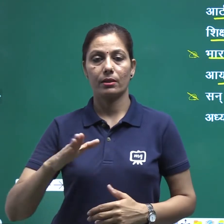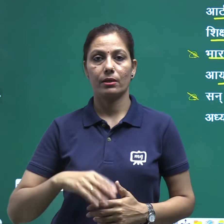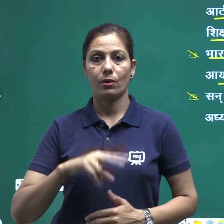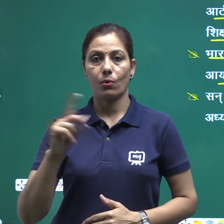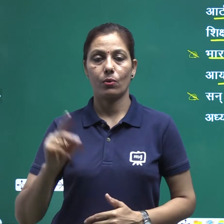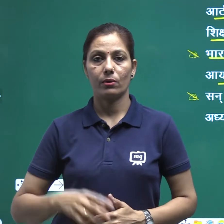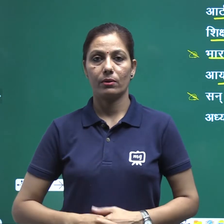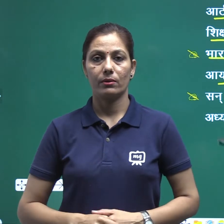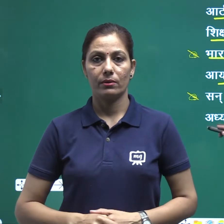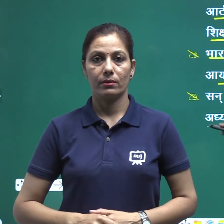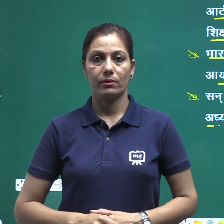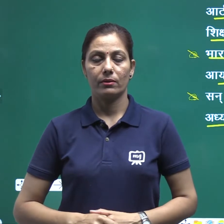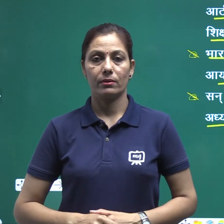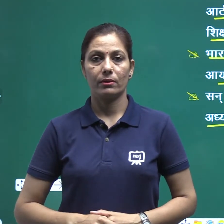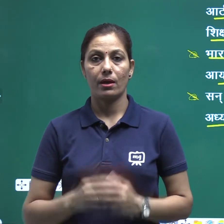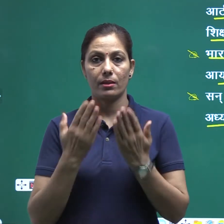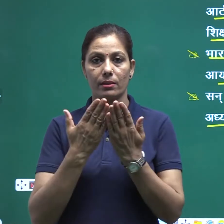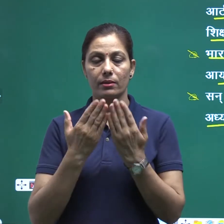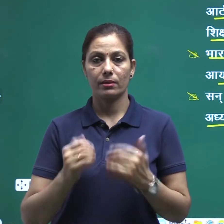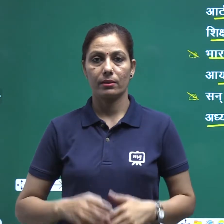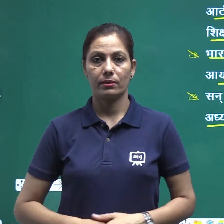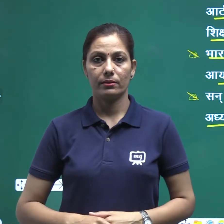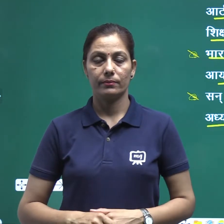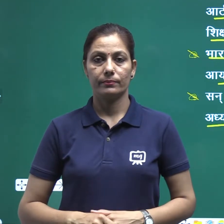और अध्ययन किया।